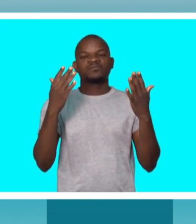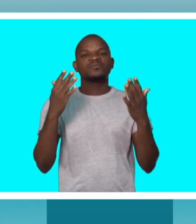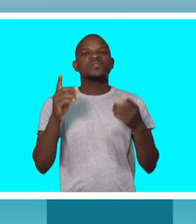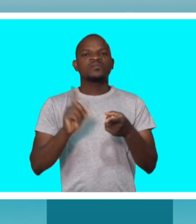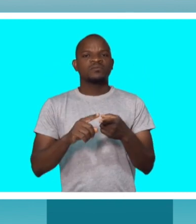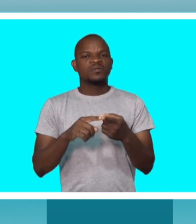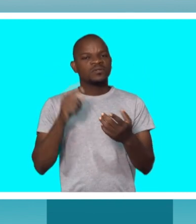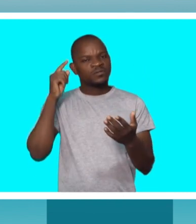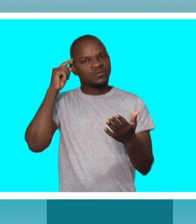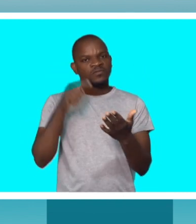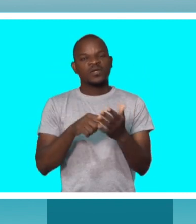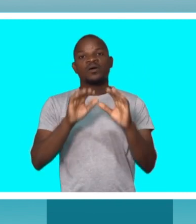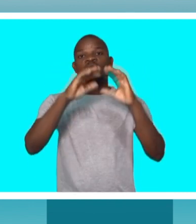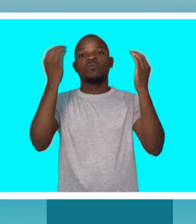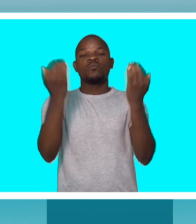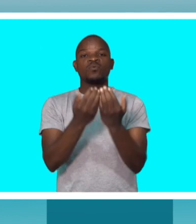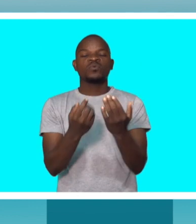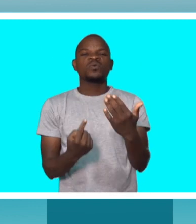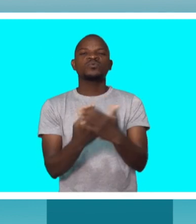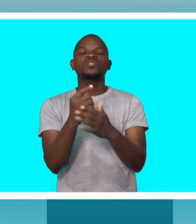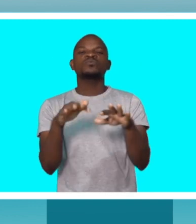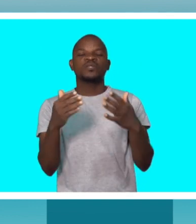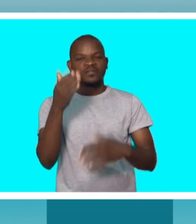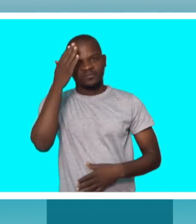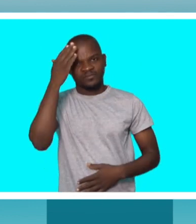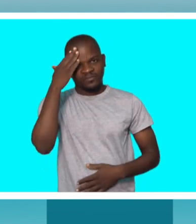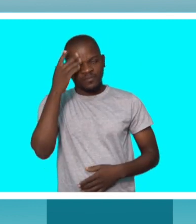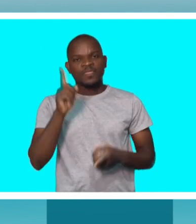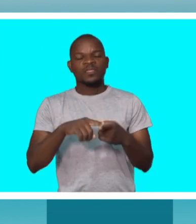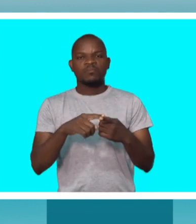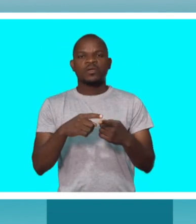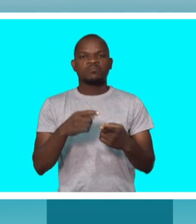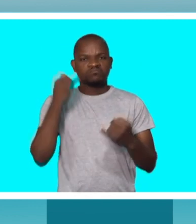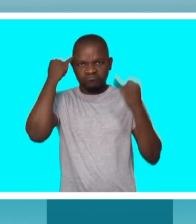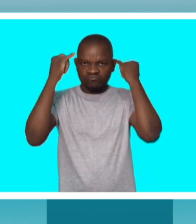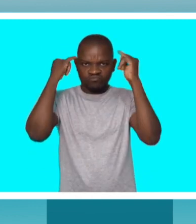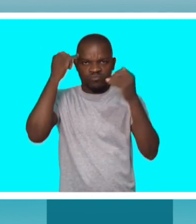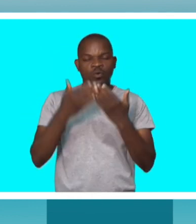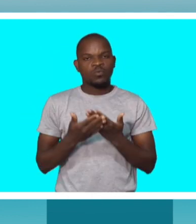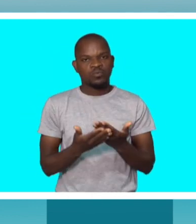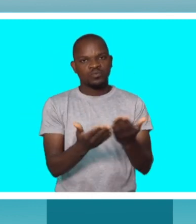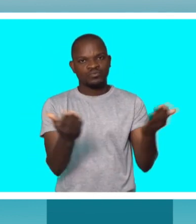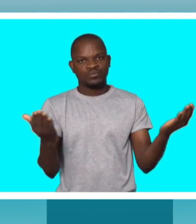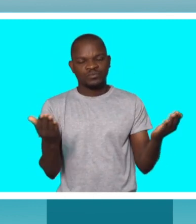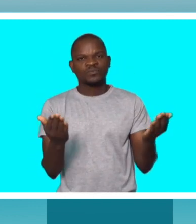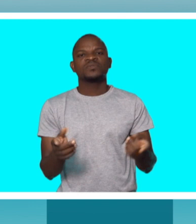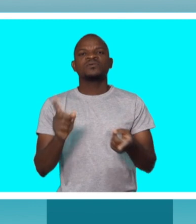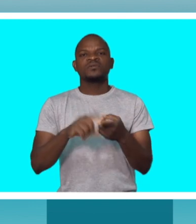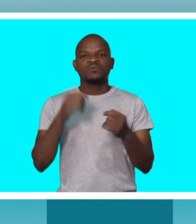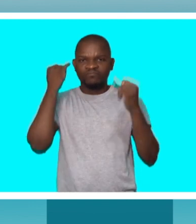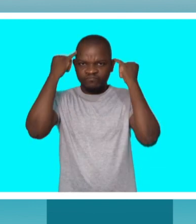viver o mundo, o que acontece no mundo, e poder também expor as suas ideias, expor as